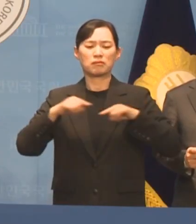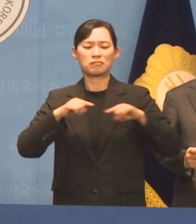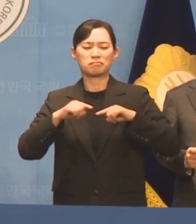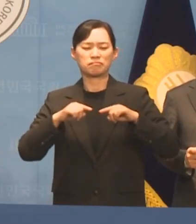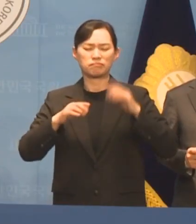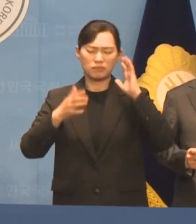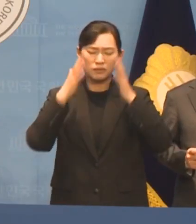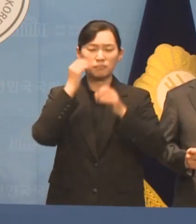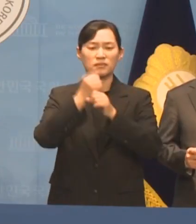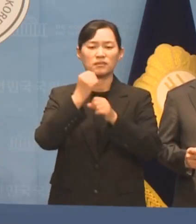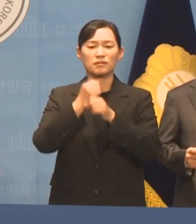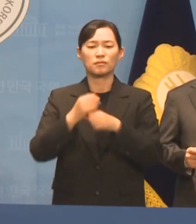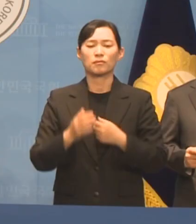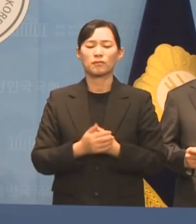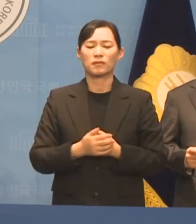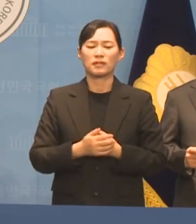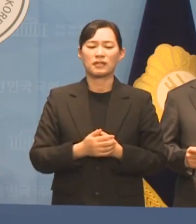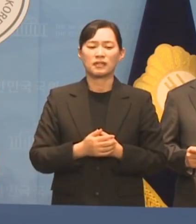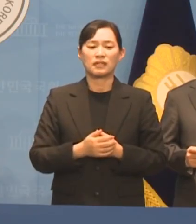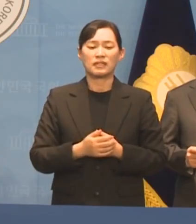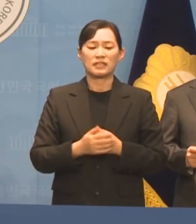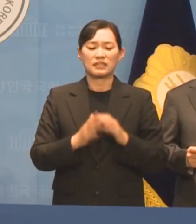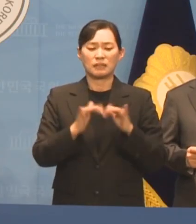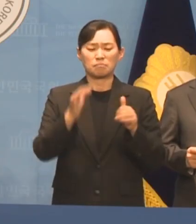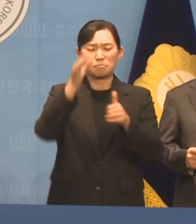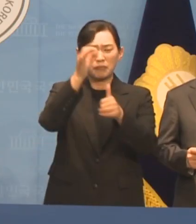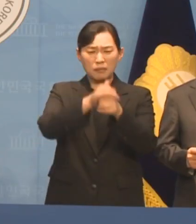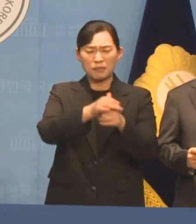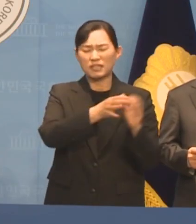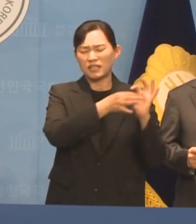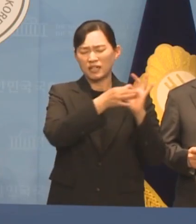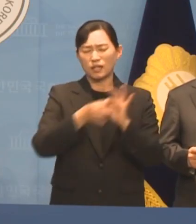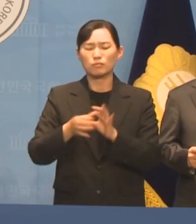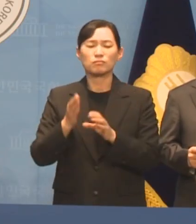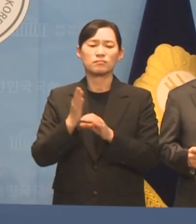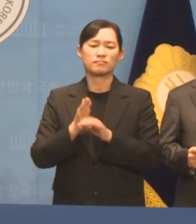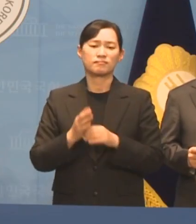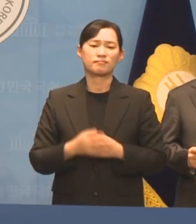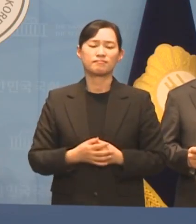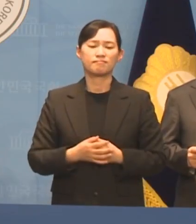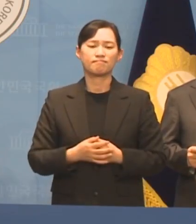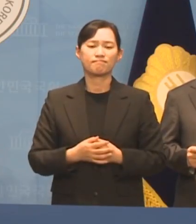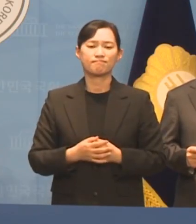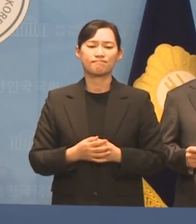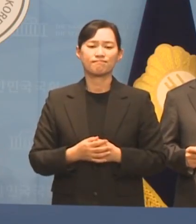농락하고 인사 알박기를 계속하고 있습니다.